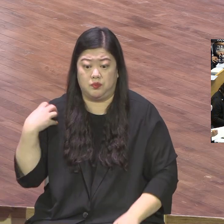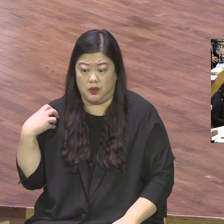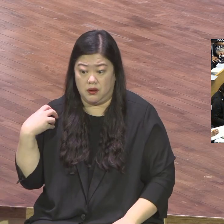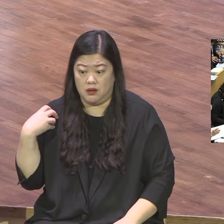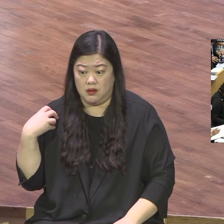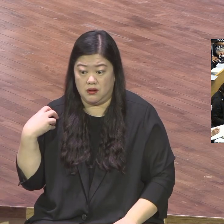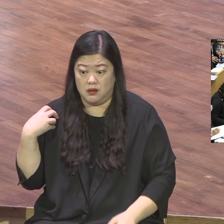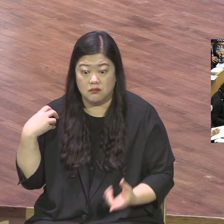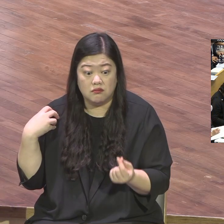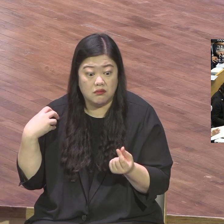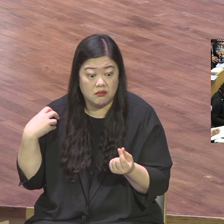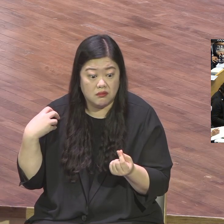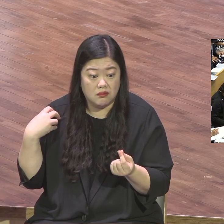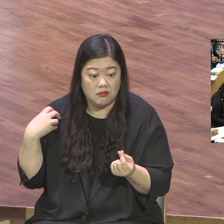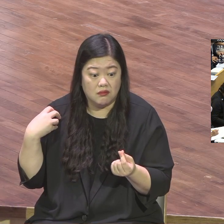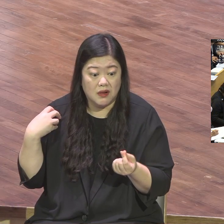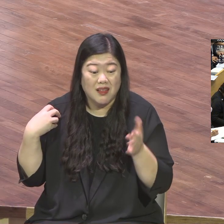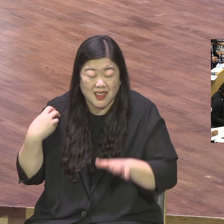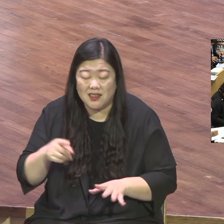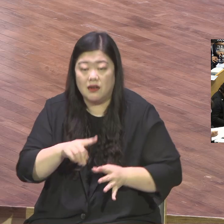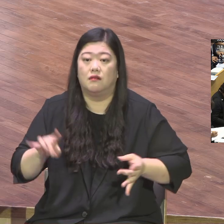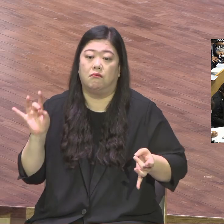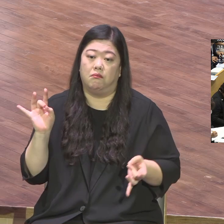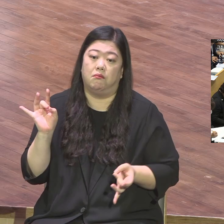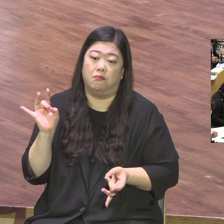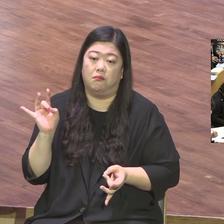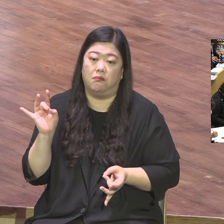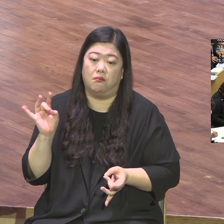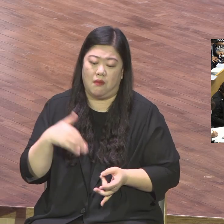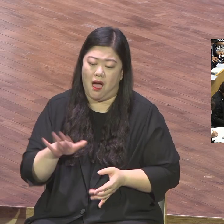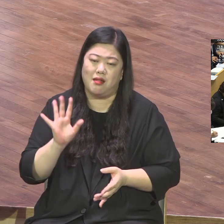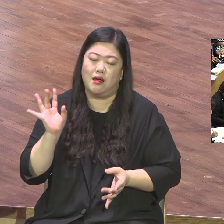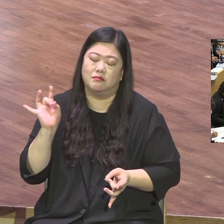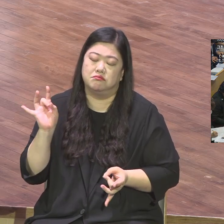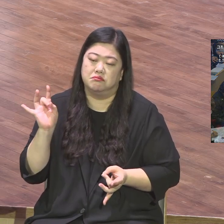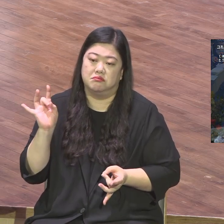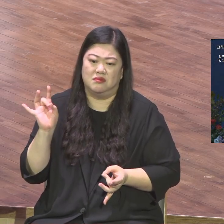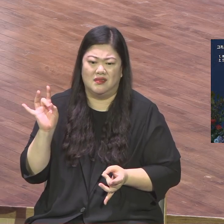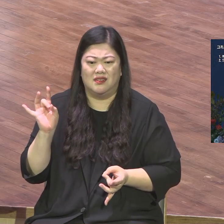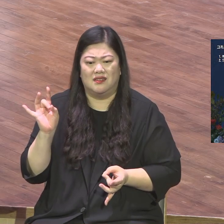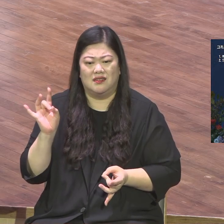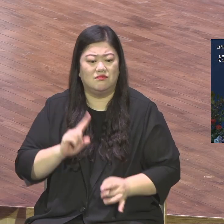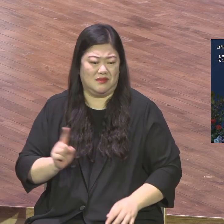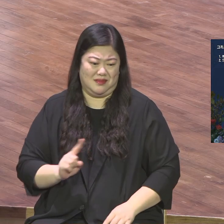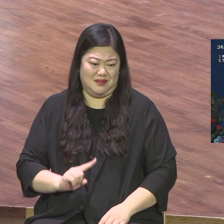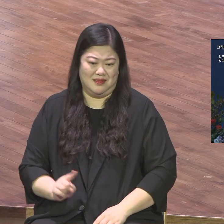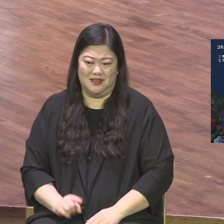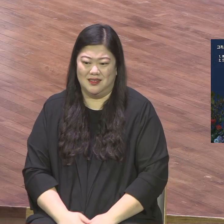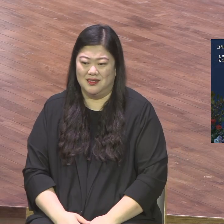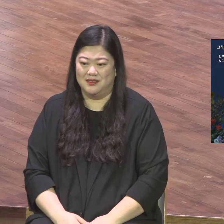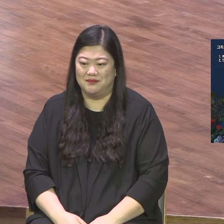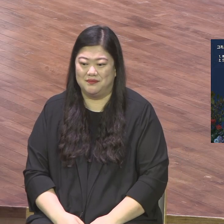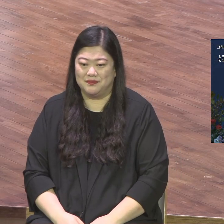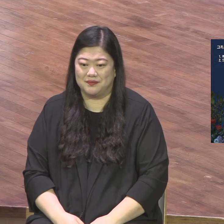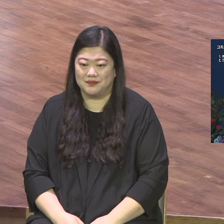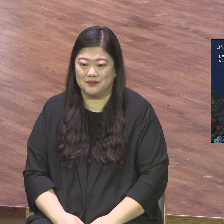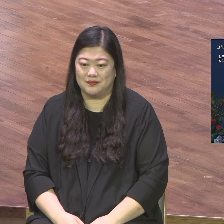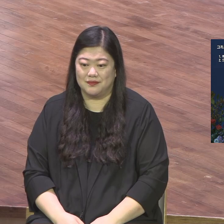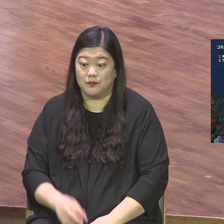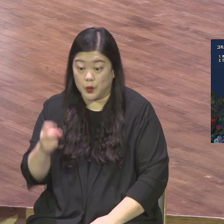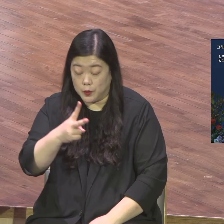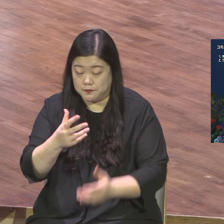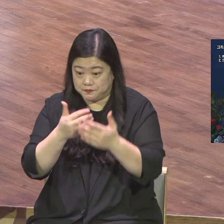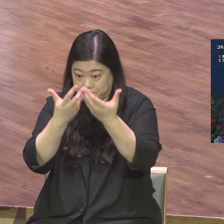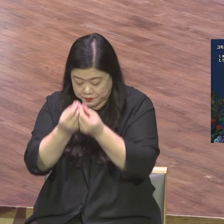중심으로 이 현장 지형이 그렇게 되어갈 것입니다. 분명히 렘넌트 7명의 삶을